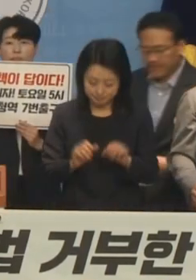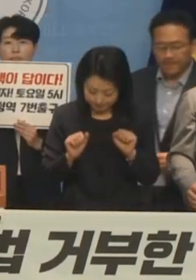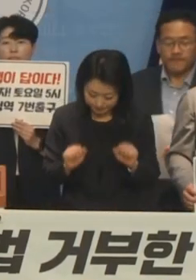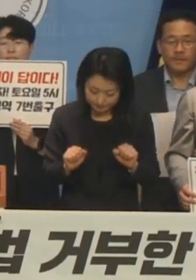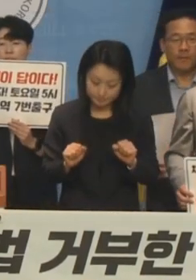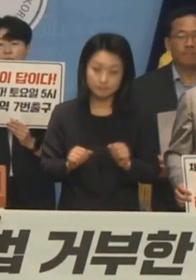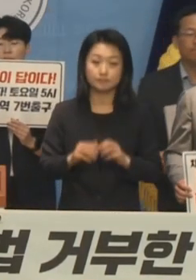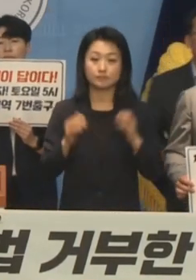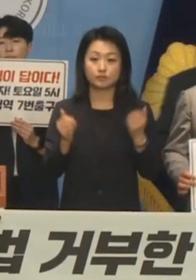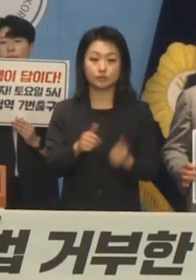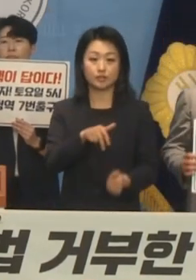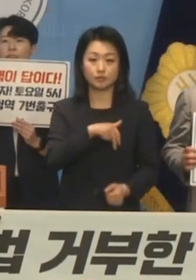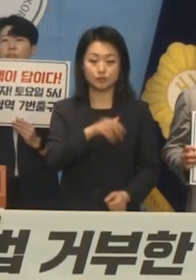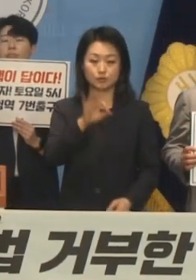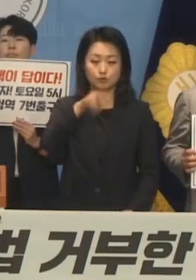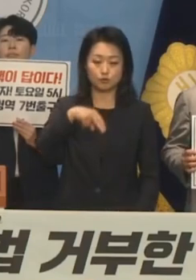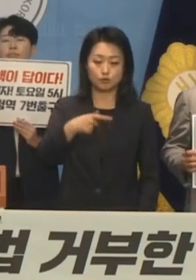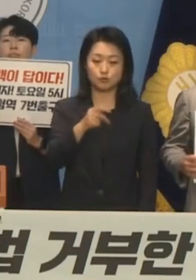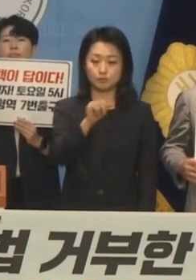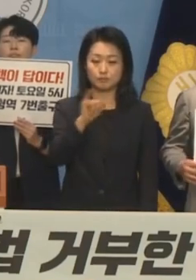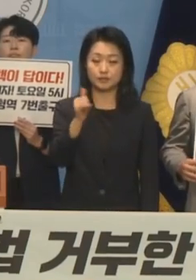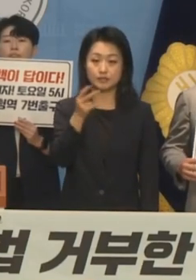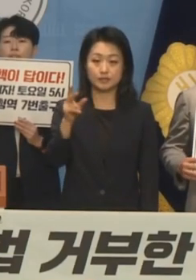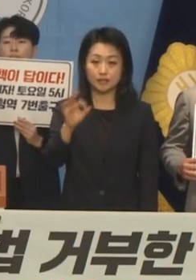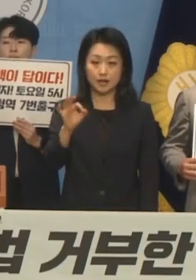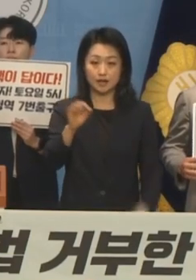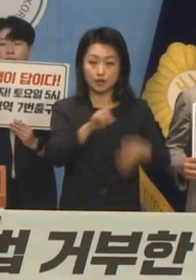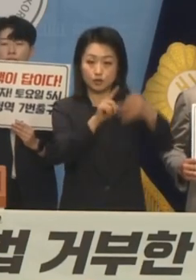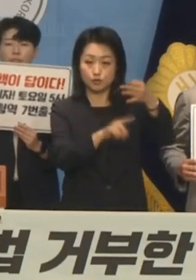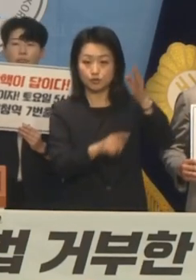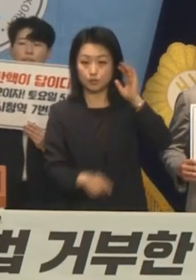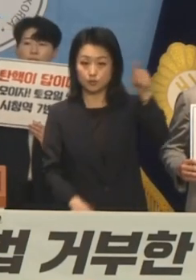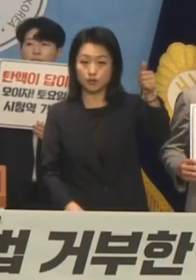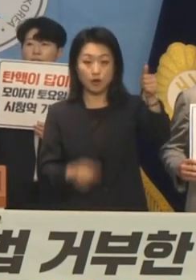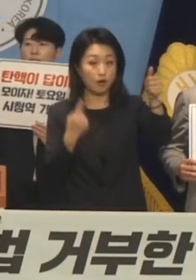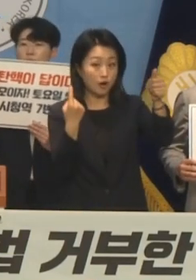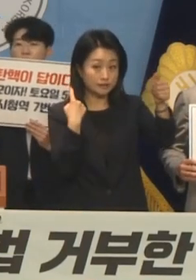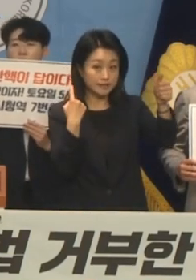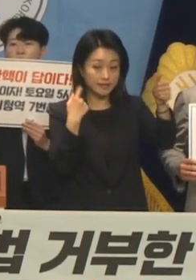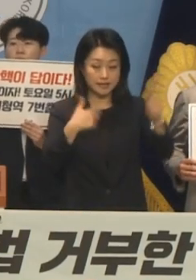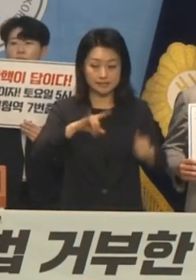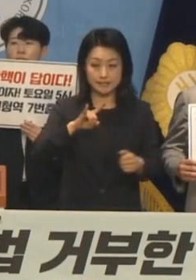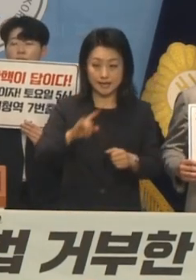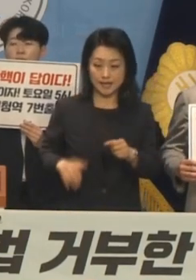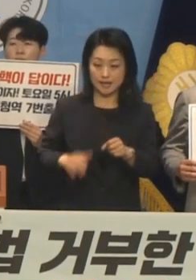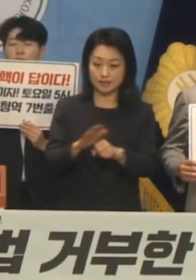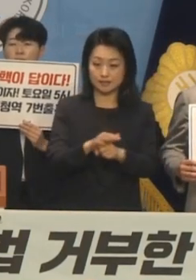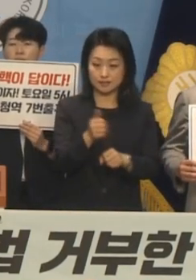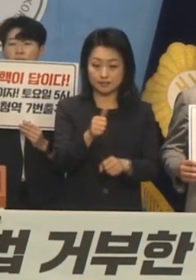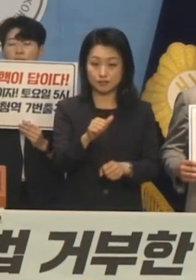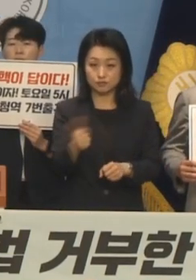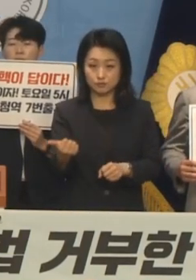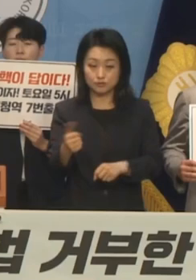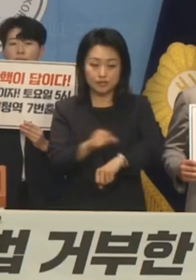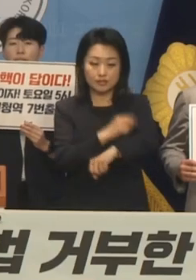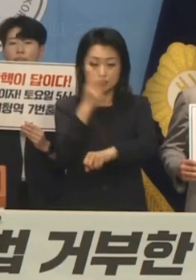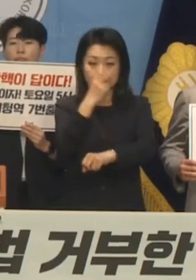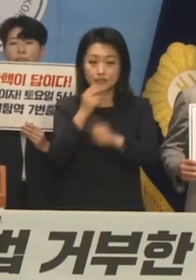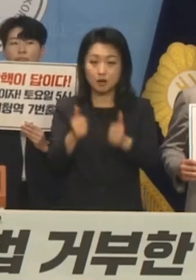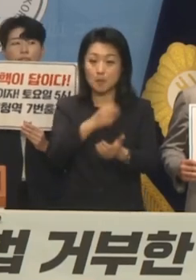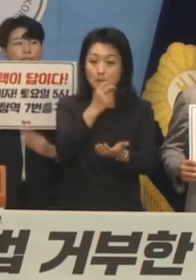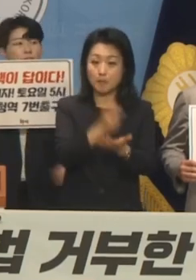안녕하십니까. 국회의원 윤미향입니다. 윤석열 대통령이 어제 최상병 특검법에 대해서 거부권을